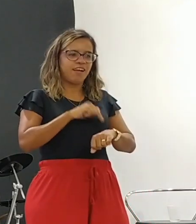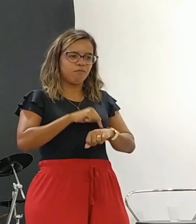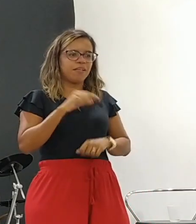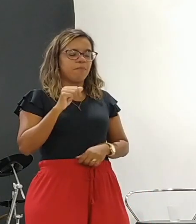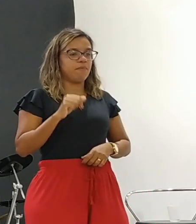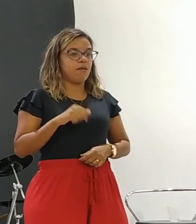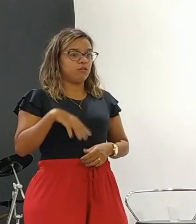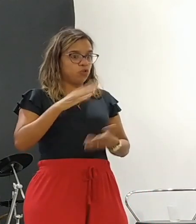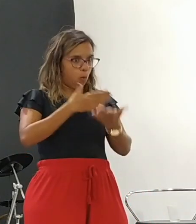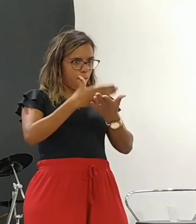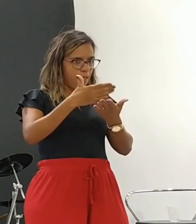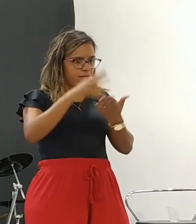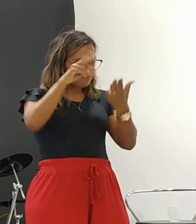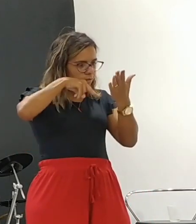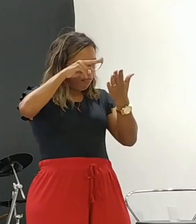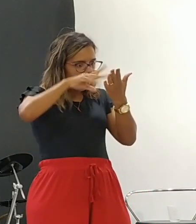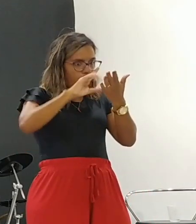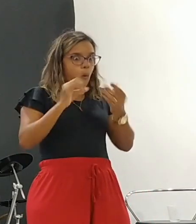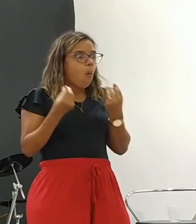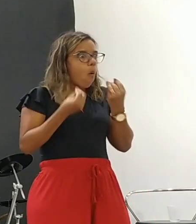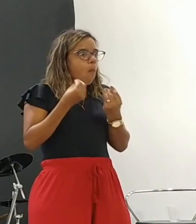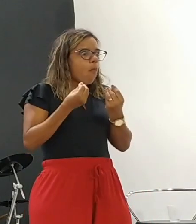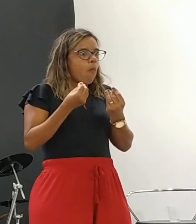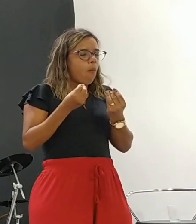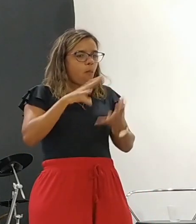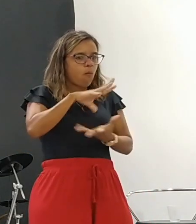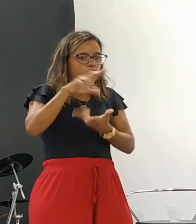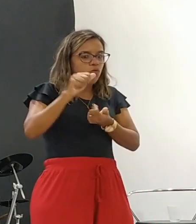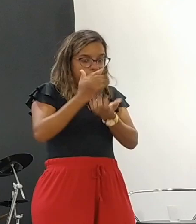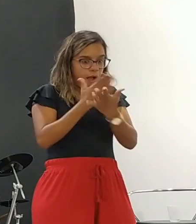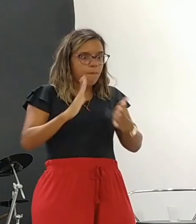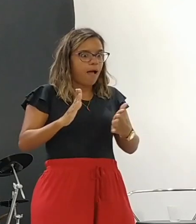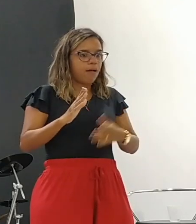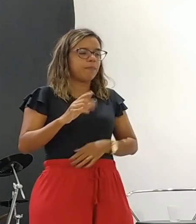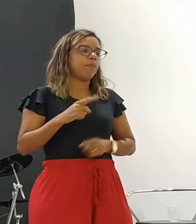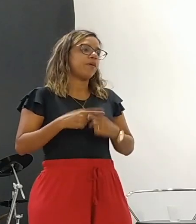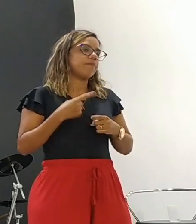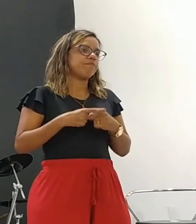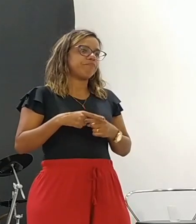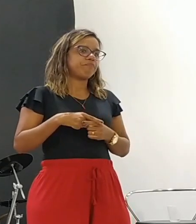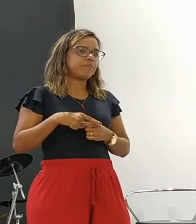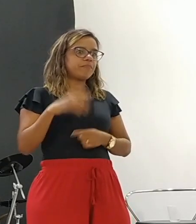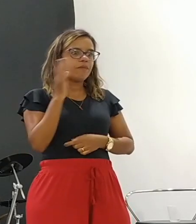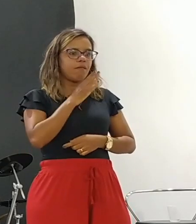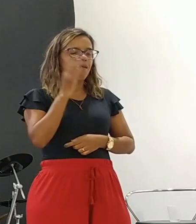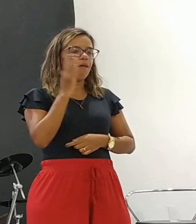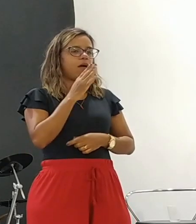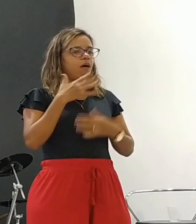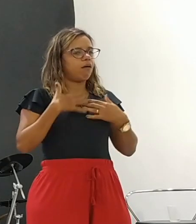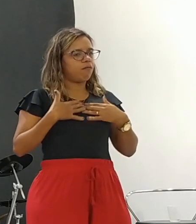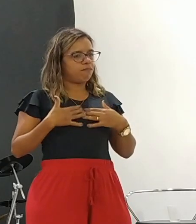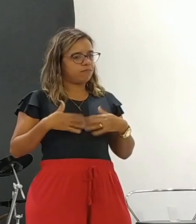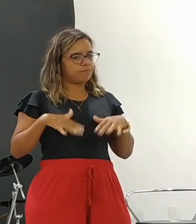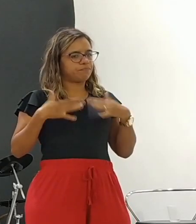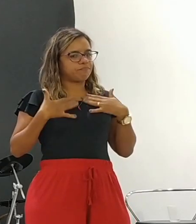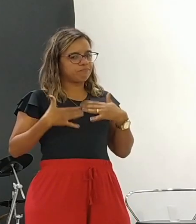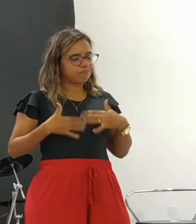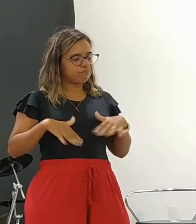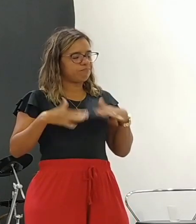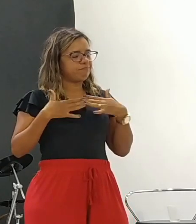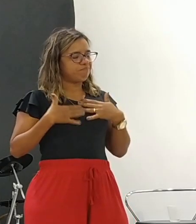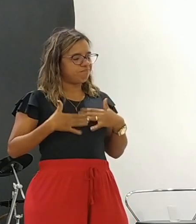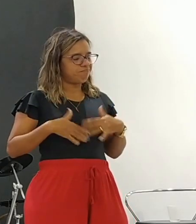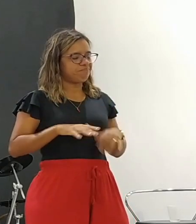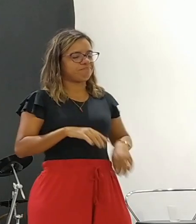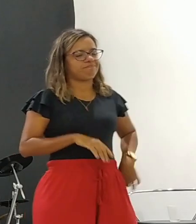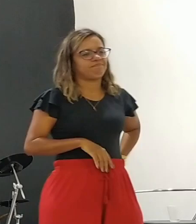começa a ler a Bíblia, a gente quer logo saber isso, quando é que o mundo vai acabar, porque tem pressa, mas aqui fala para a gente comer devagar, né? Não